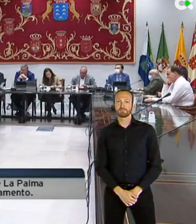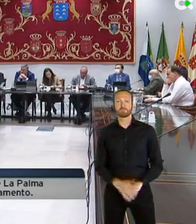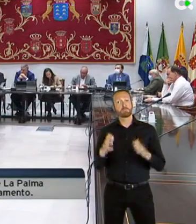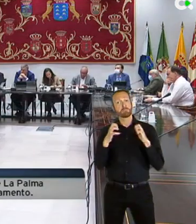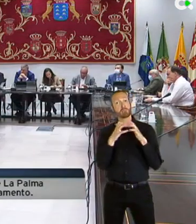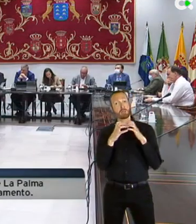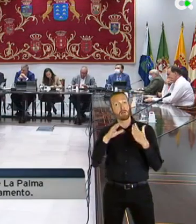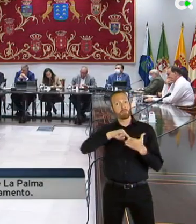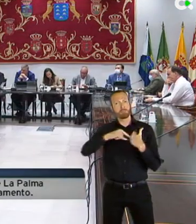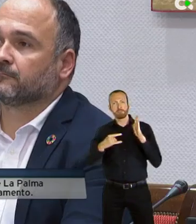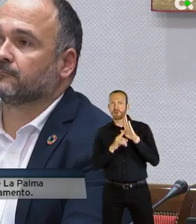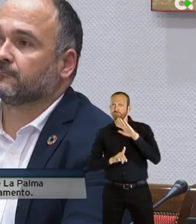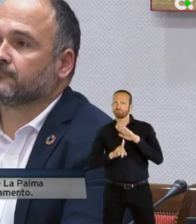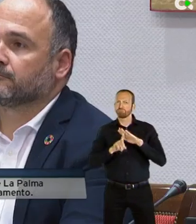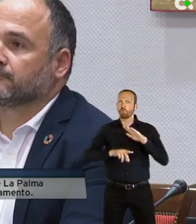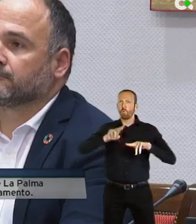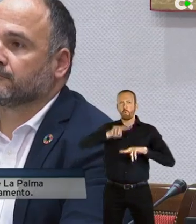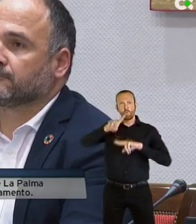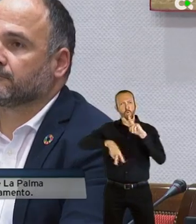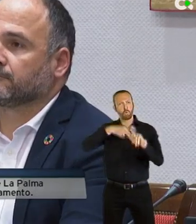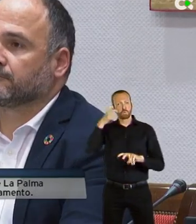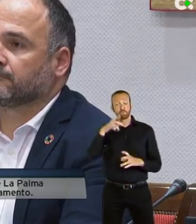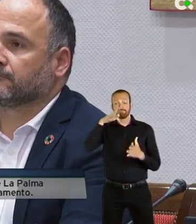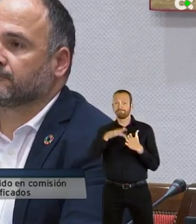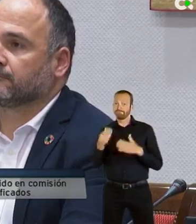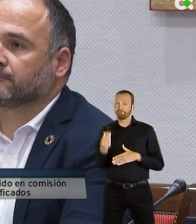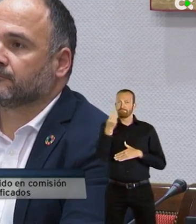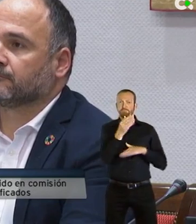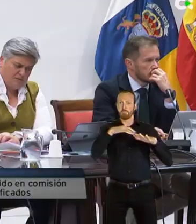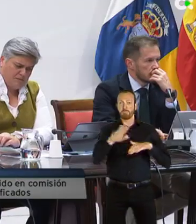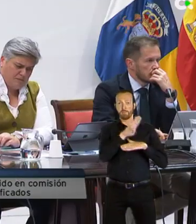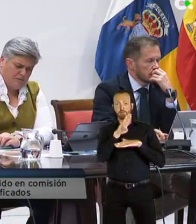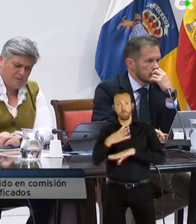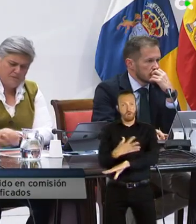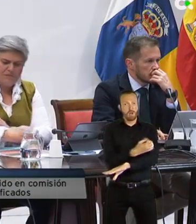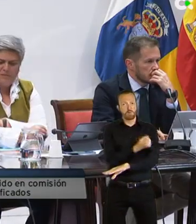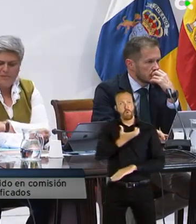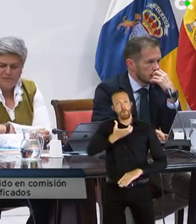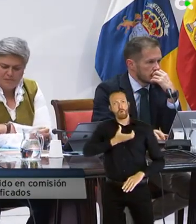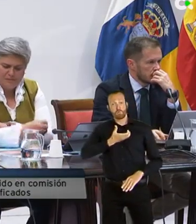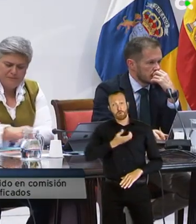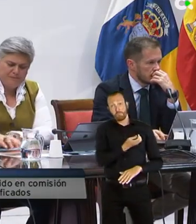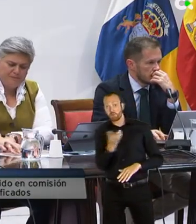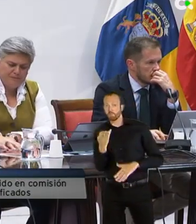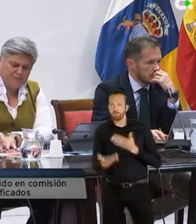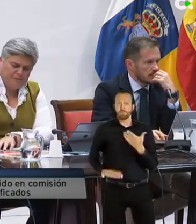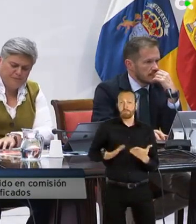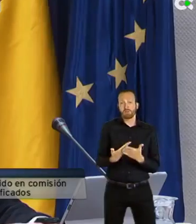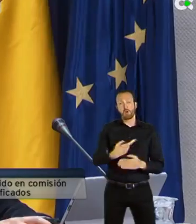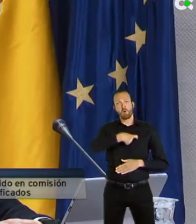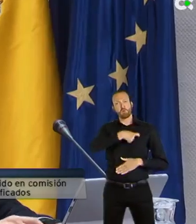El plan de reconstrucción de La Palma llegó esta semana al Parlamento. Cabildo y ayuntamientos han pedido en comisión que se ayude